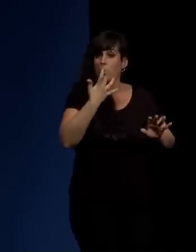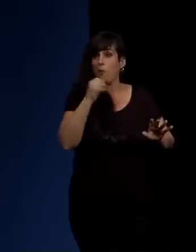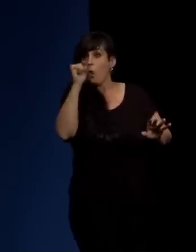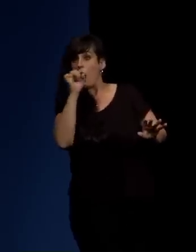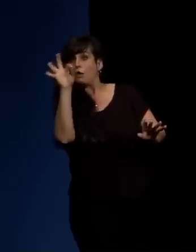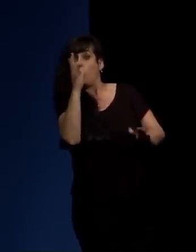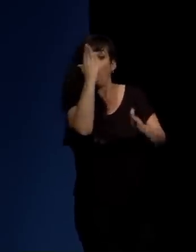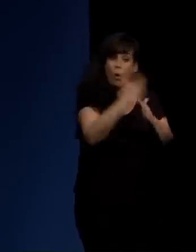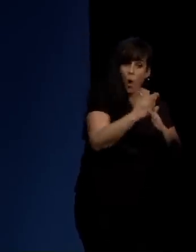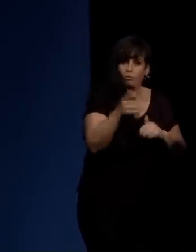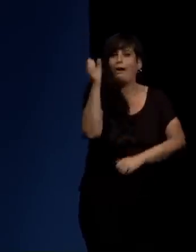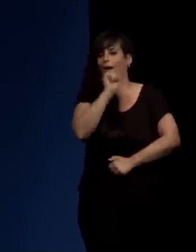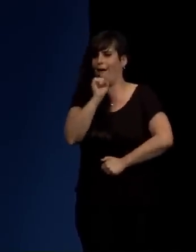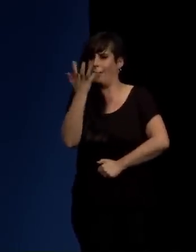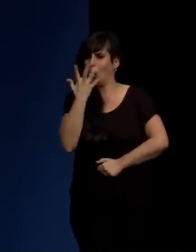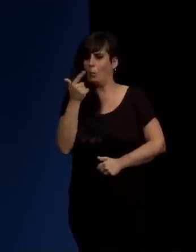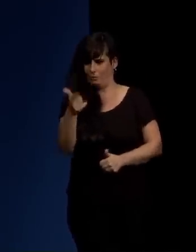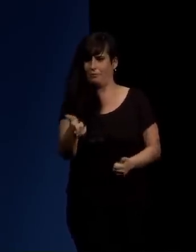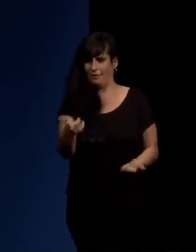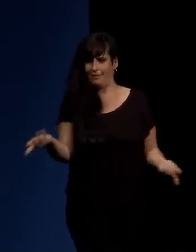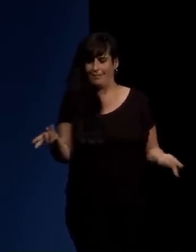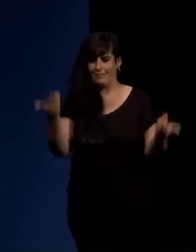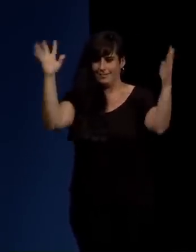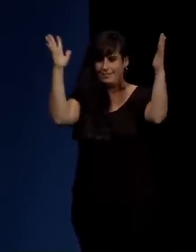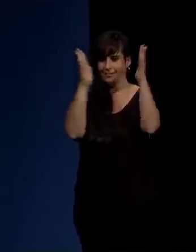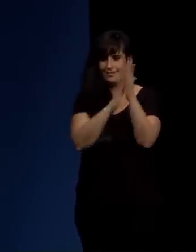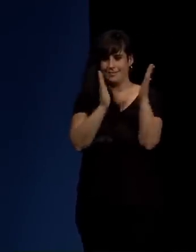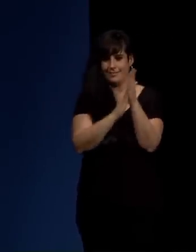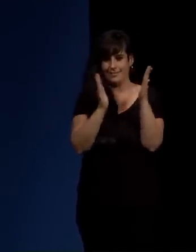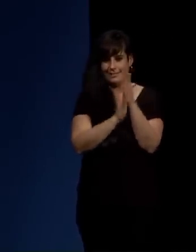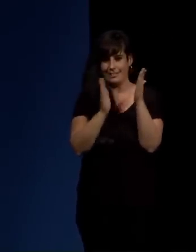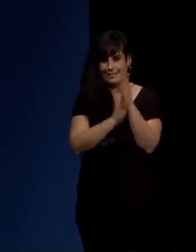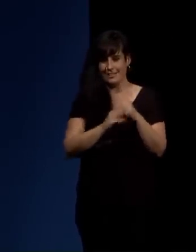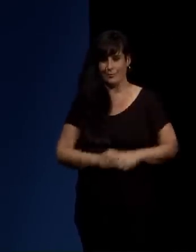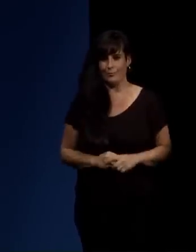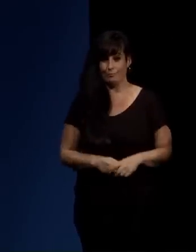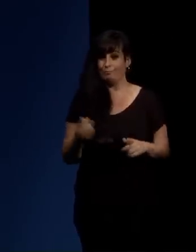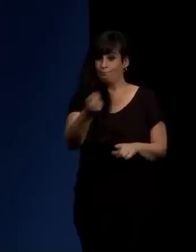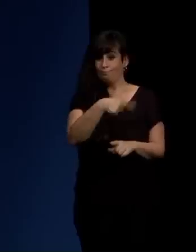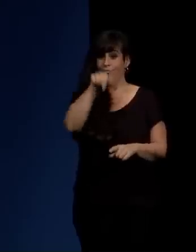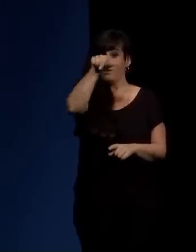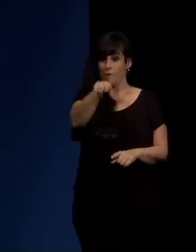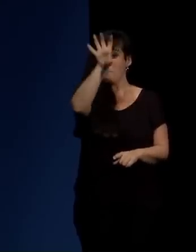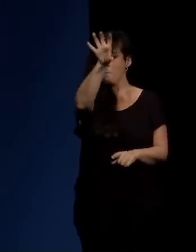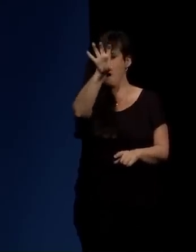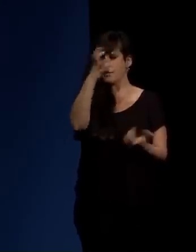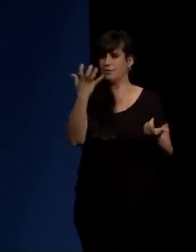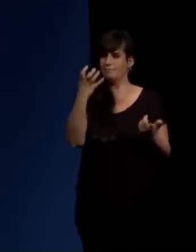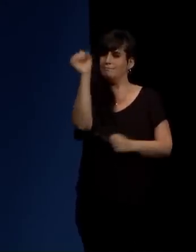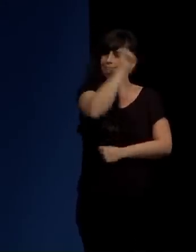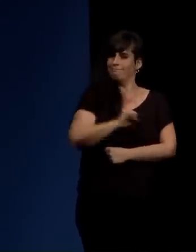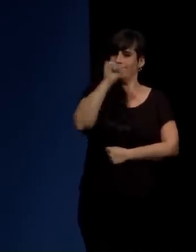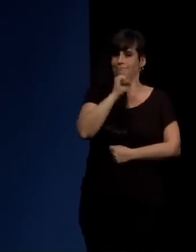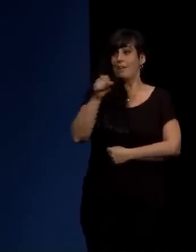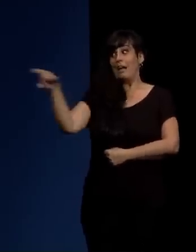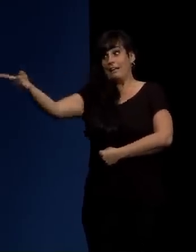caña. E nos vámonos poñer este país a cantar e que corte caña Feijóo e toda